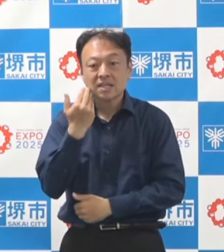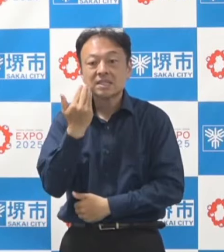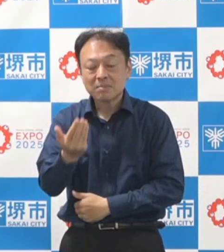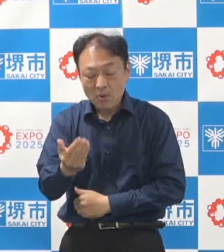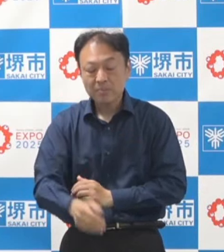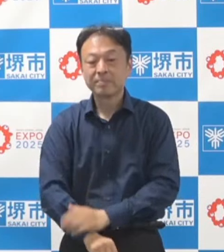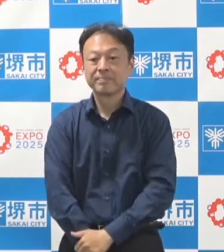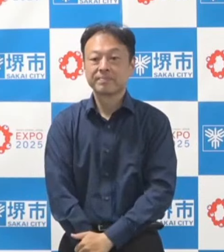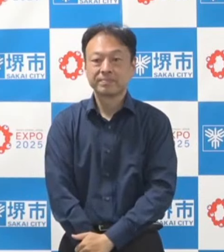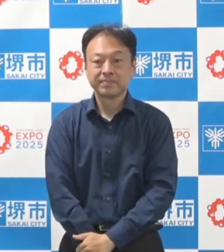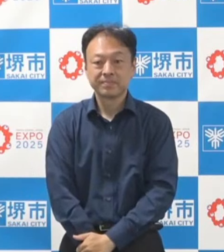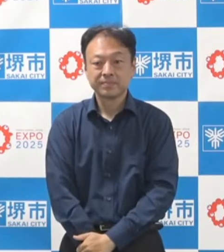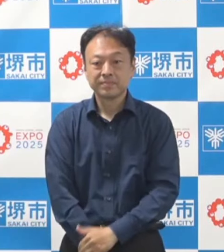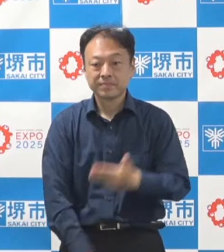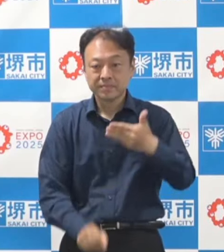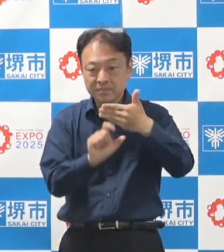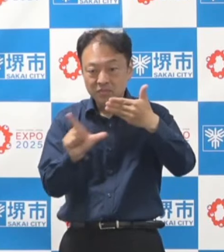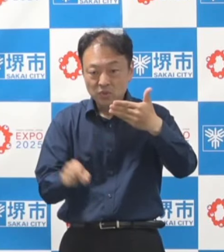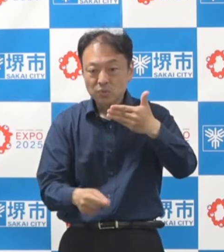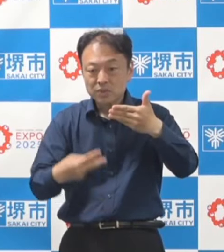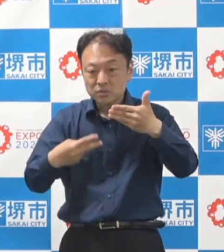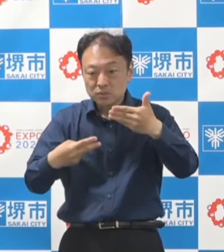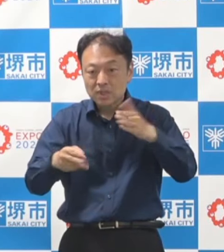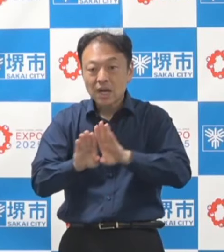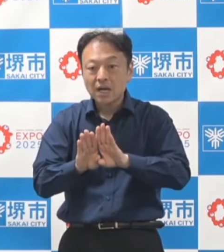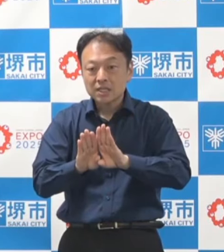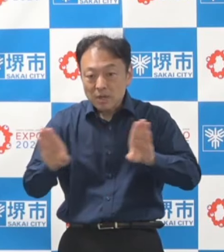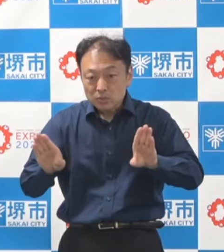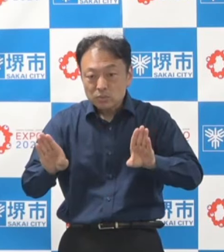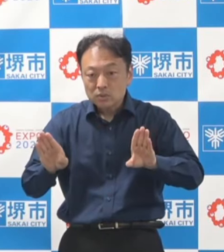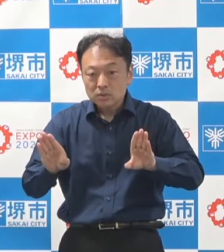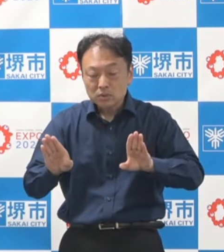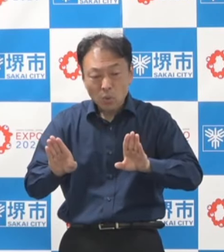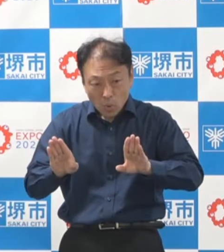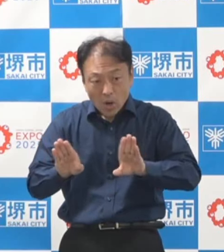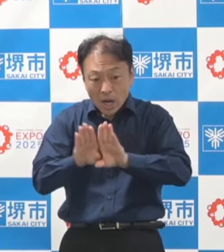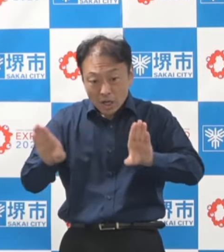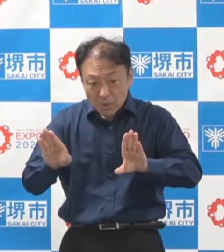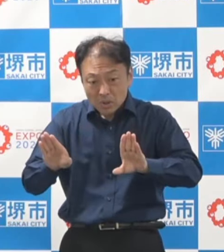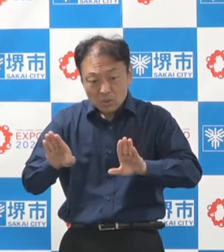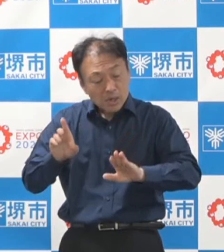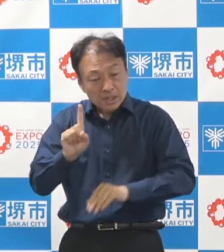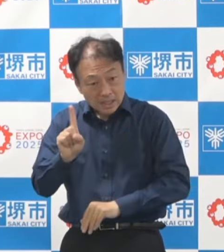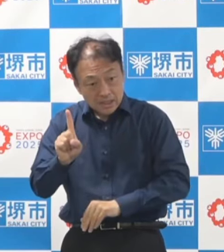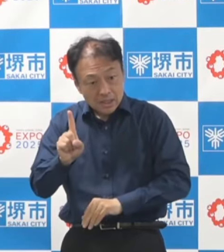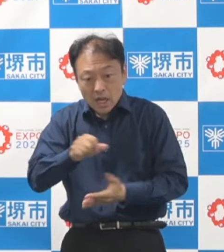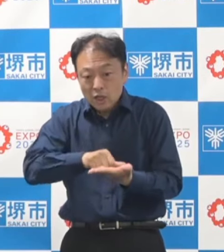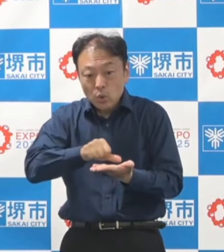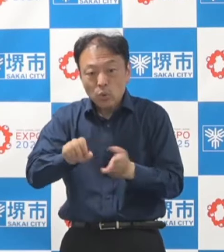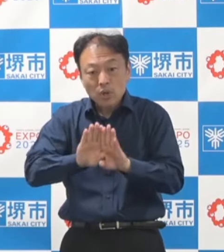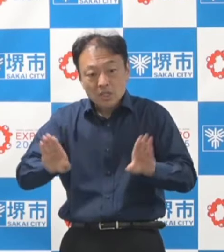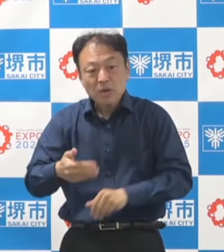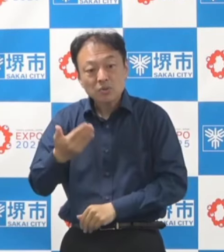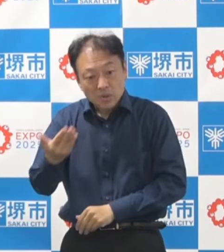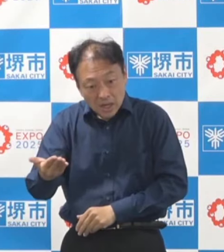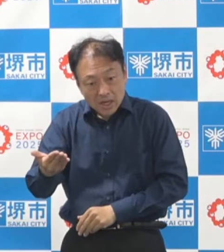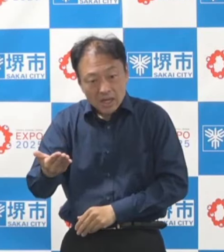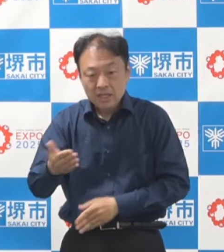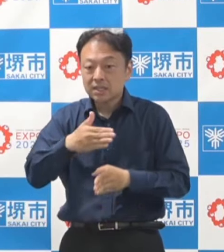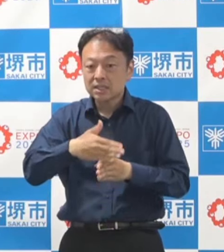まず9月2日に開始ってあるんですけど、これは何が2日から始まるんですか。登録が始まるっていう意味なのか、サービ